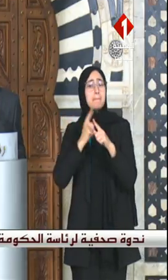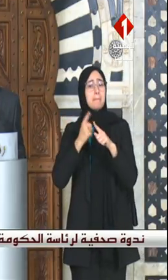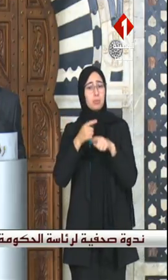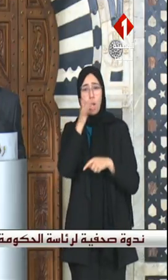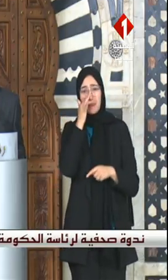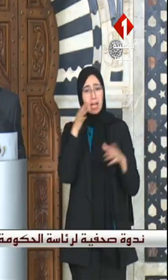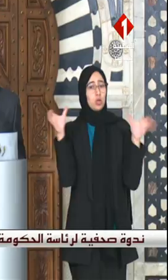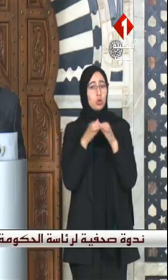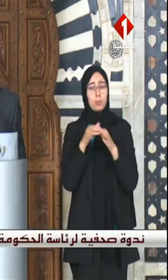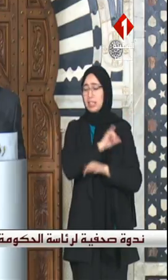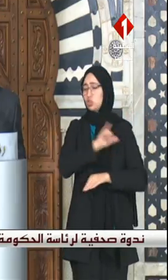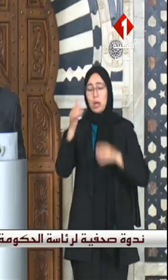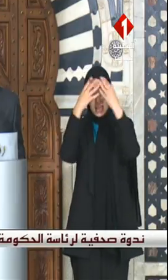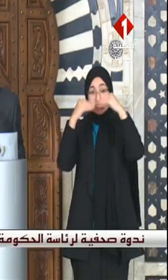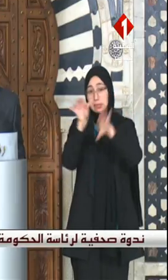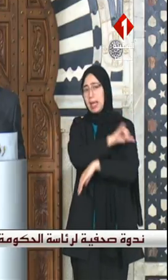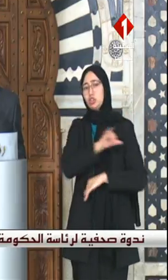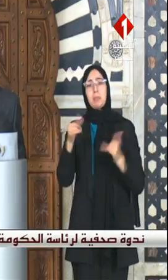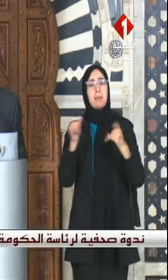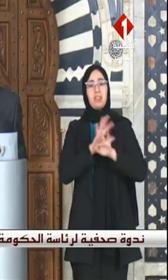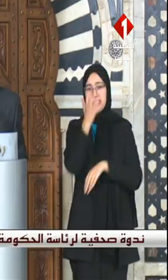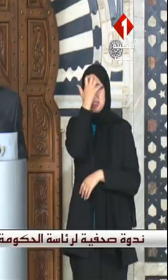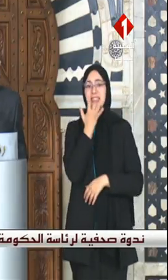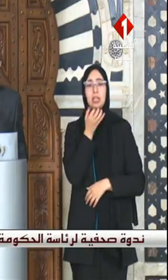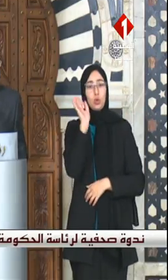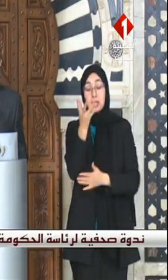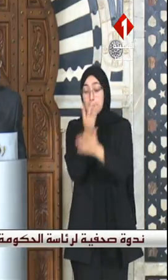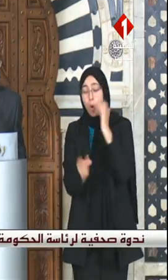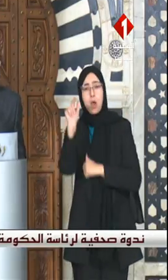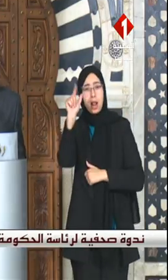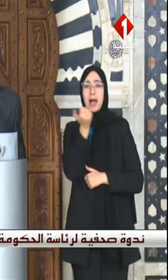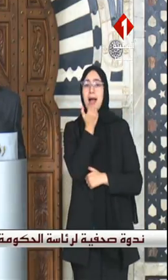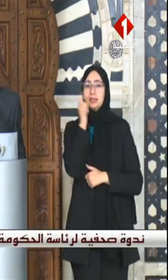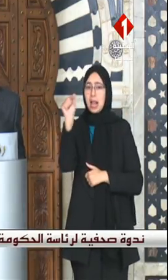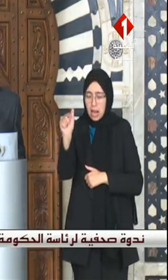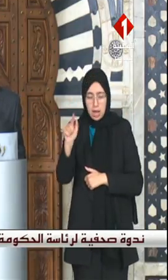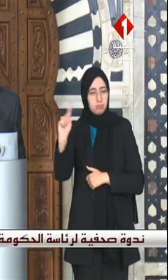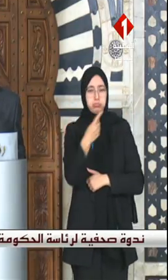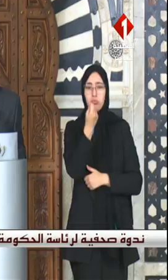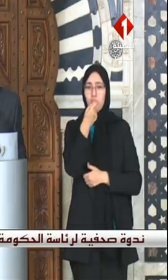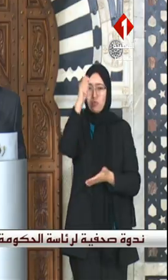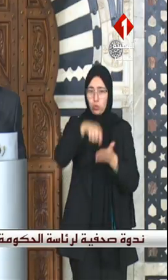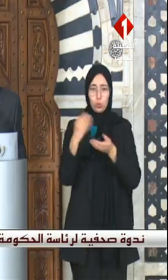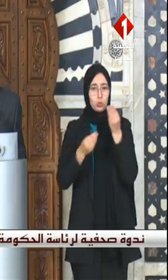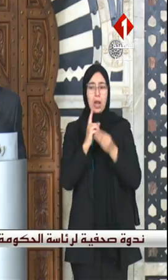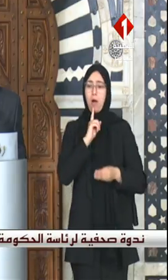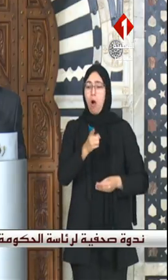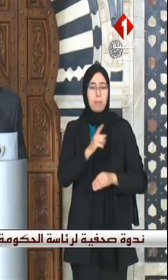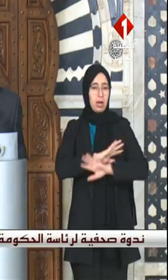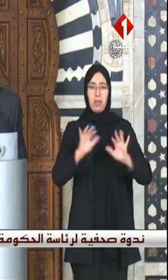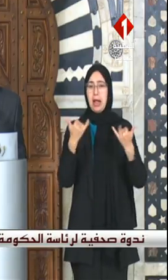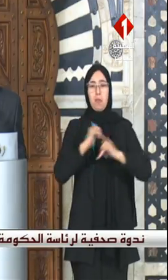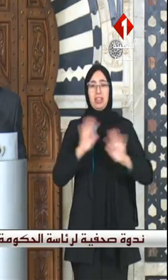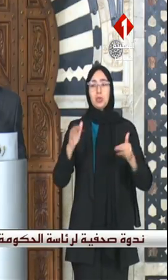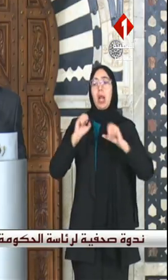ولن يكون هناك أي تسامح مع الإخلالات الإخلالات بإجراءات التوقي، لأن المسألة هامة وخطيرة، تهم مصلحة